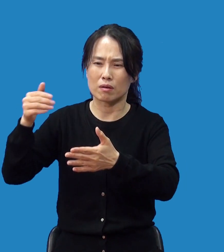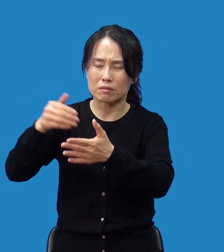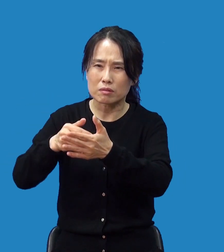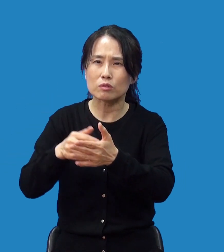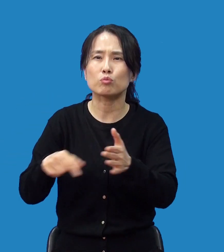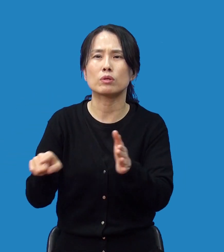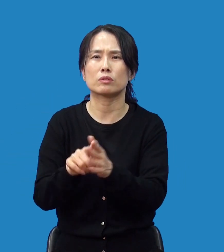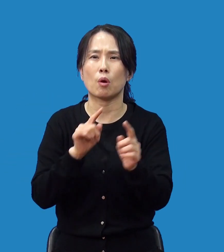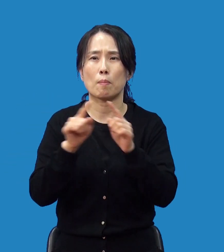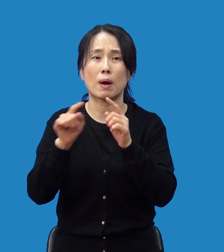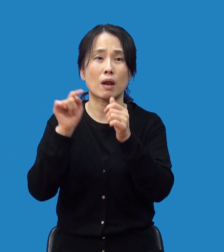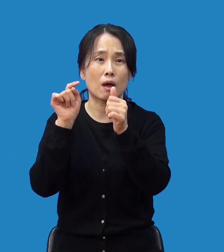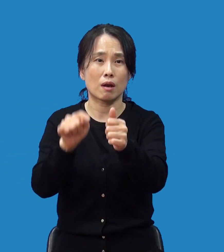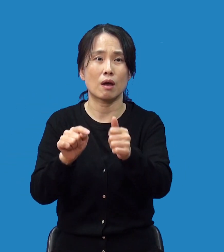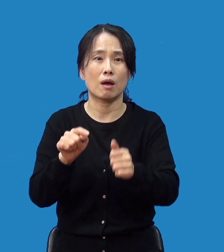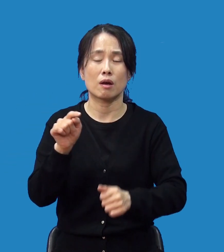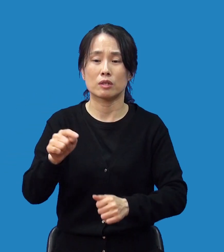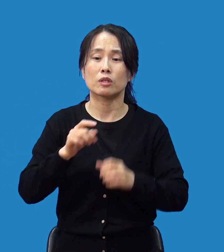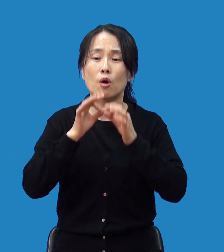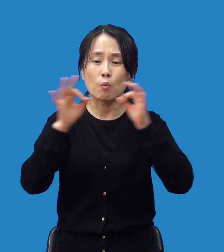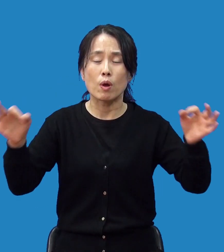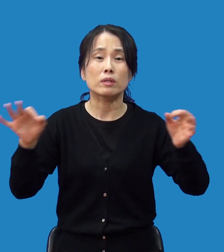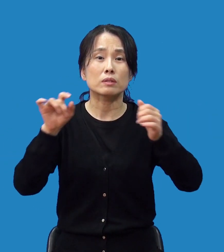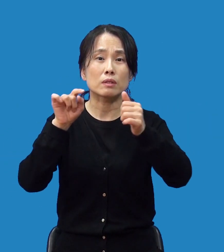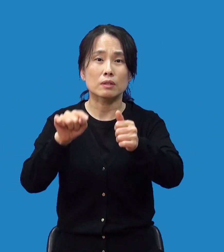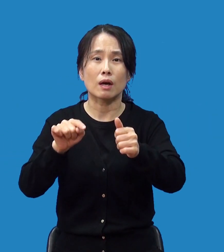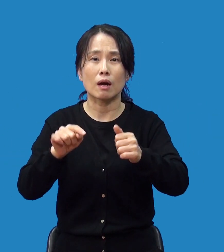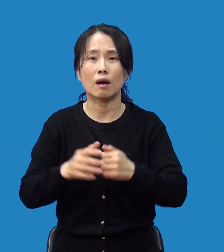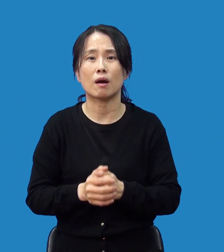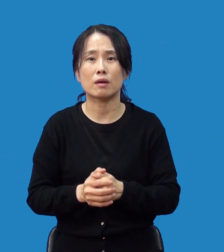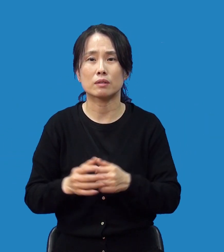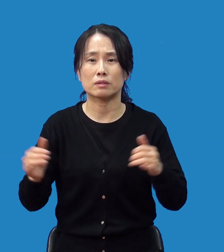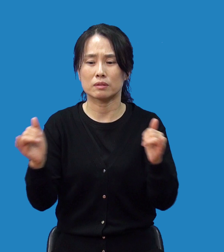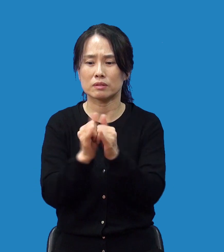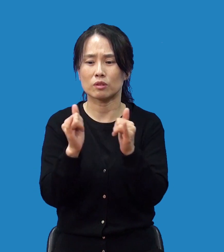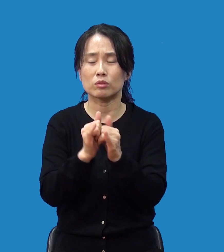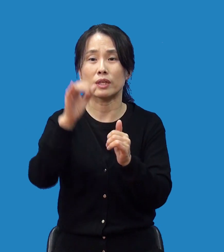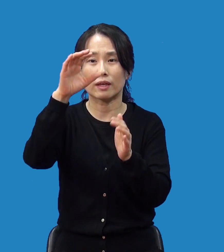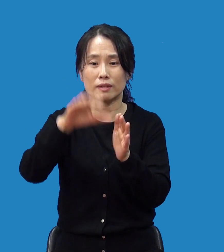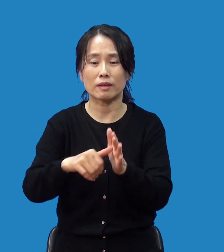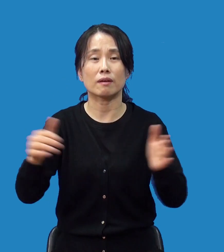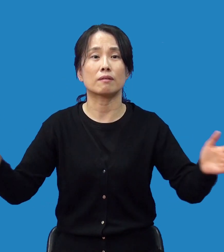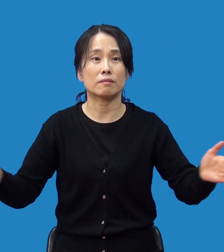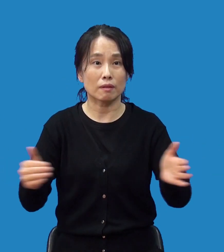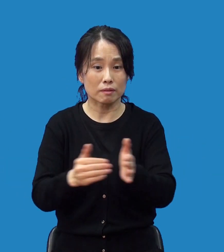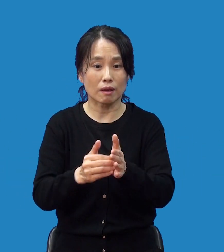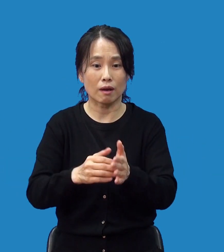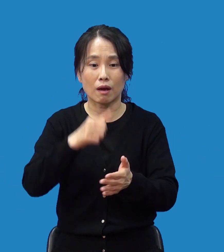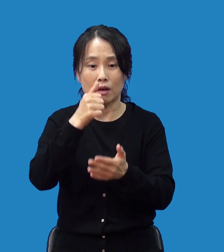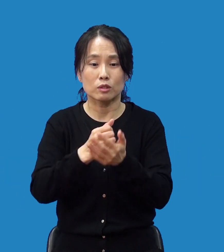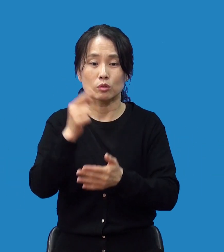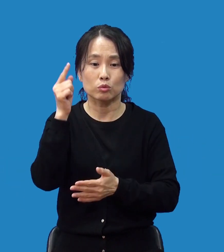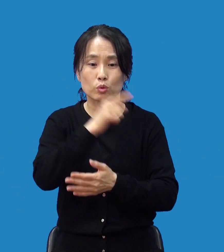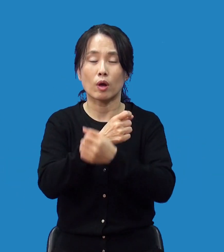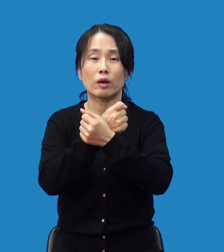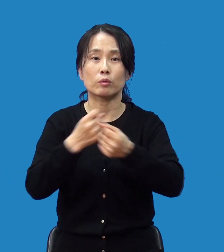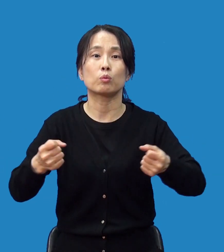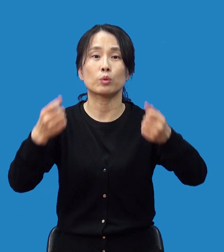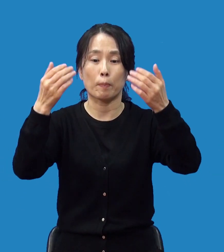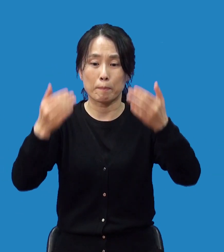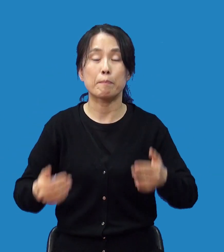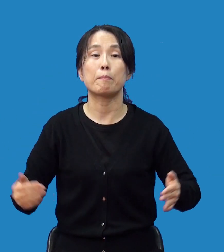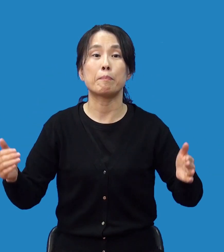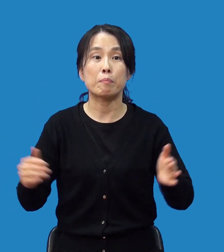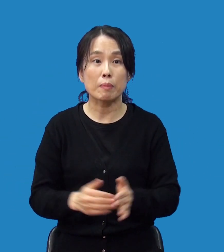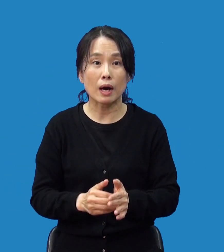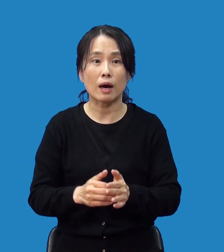말하라. 그것에게 외치라. 그 노역 전쟁의 때가 끝났다. 그 죄악이 사함을